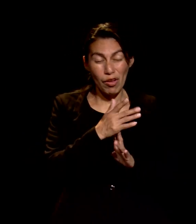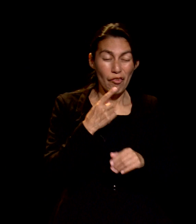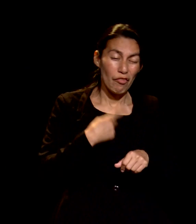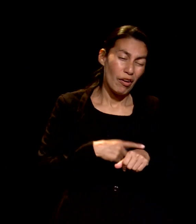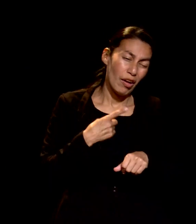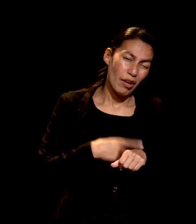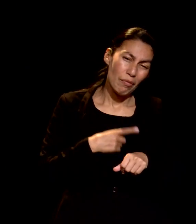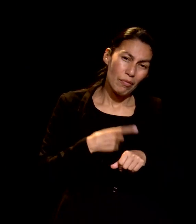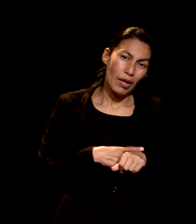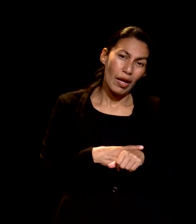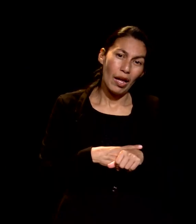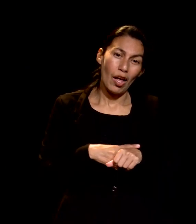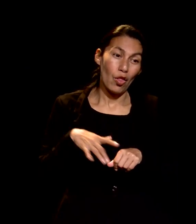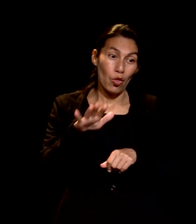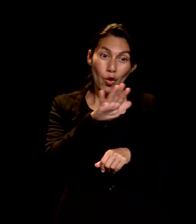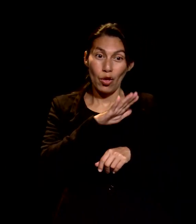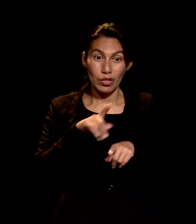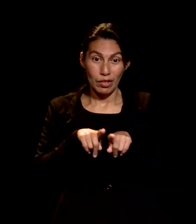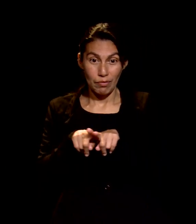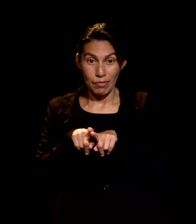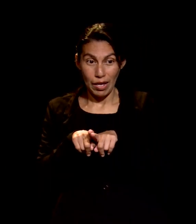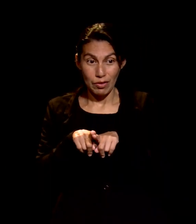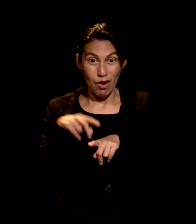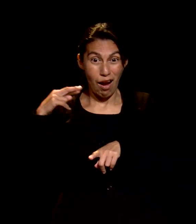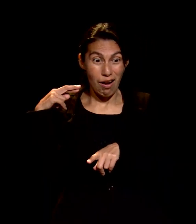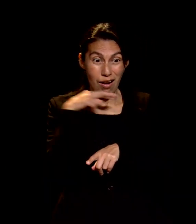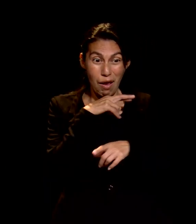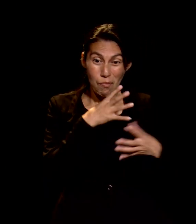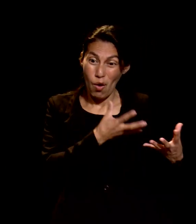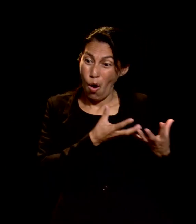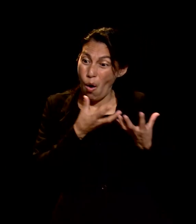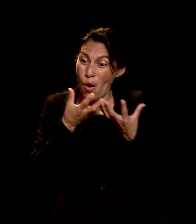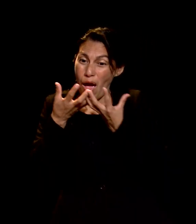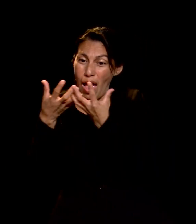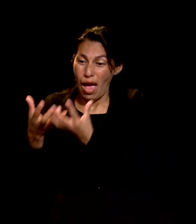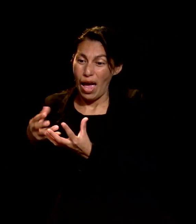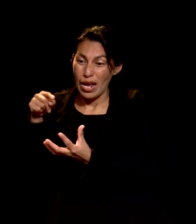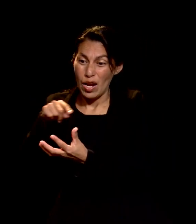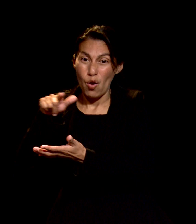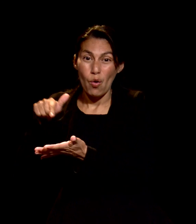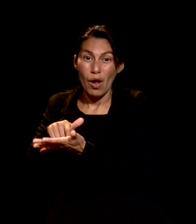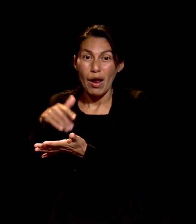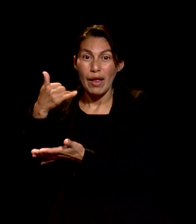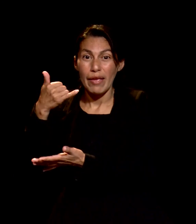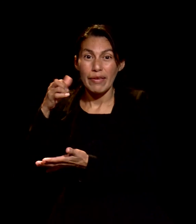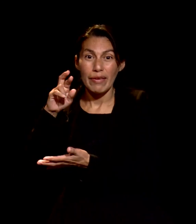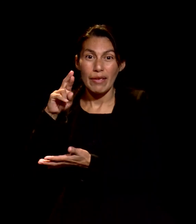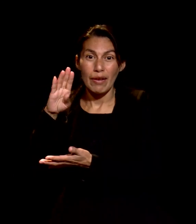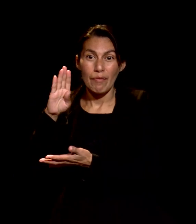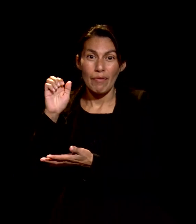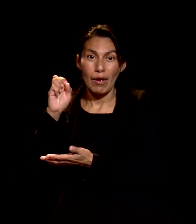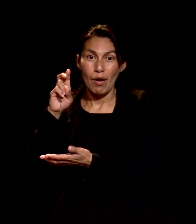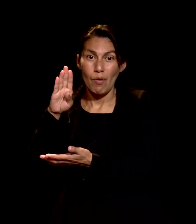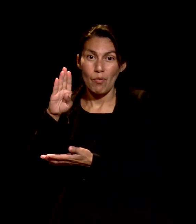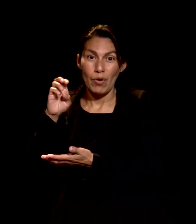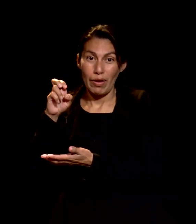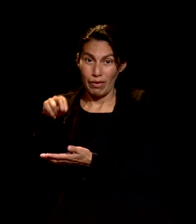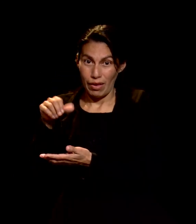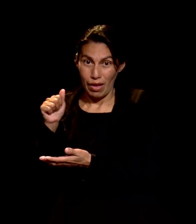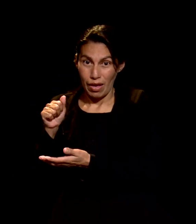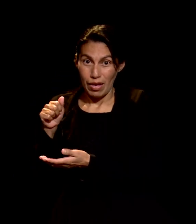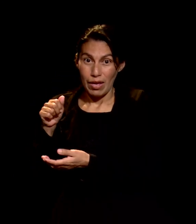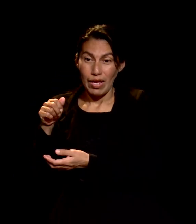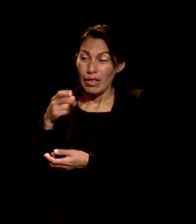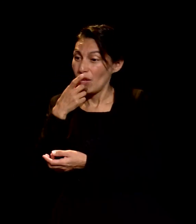hermanos me llevaron de emergencia a Yerbabuena y este el doctor Sánchez me oscultó y digo